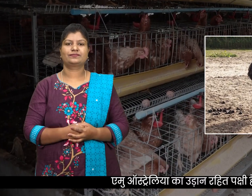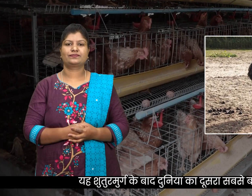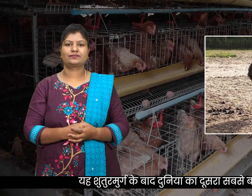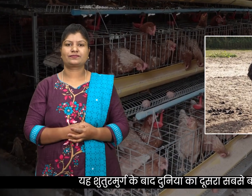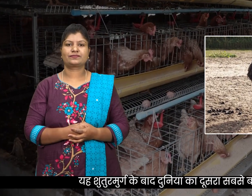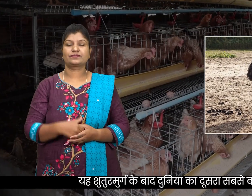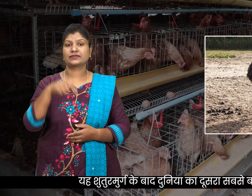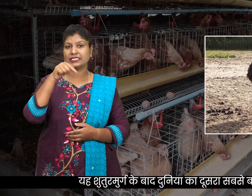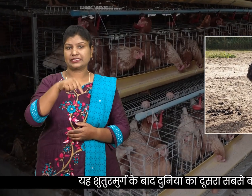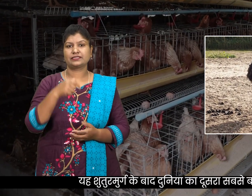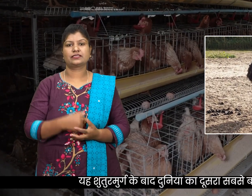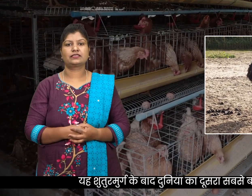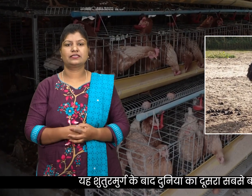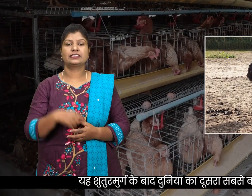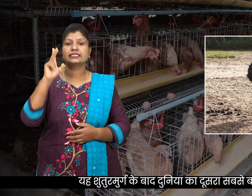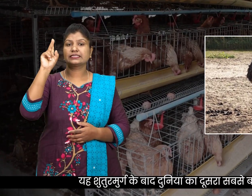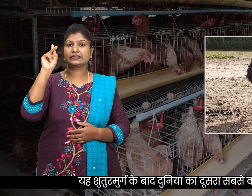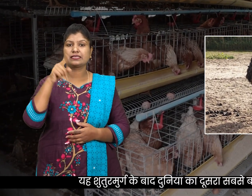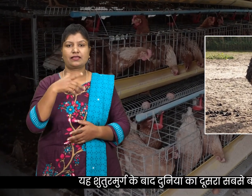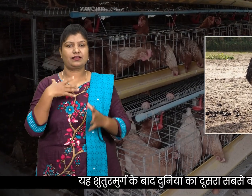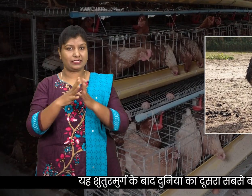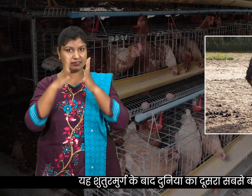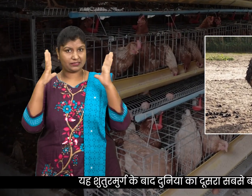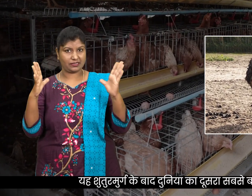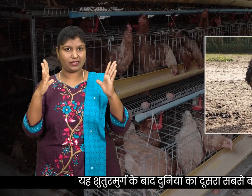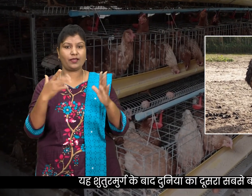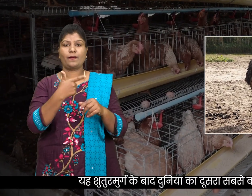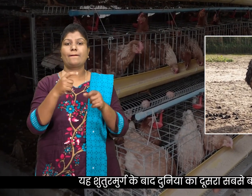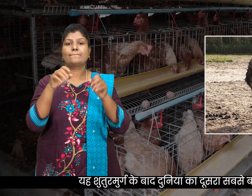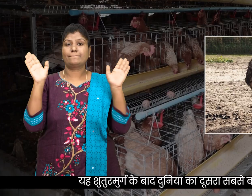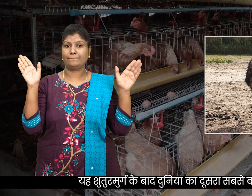यह शुतुरमुर्ग के बाद दुनिया का दूसरा सबसे बड़ा पक्षी है।